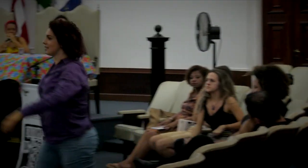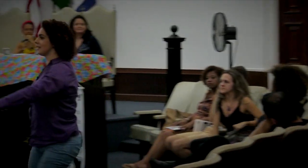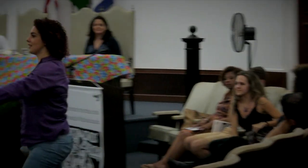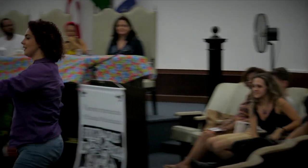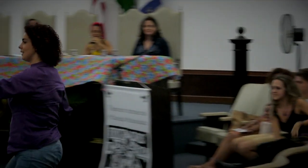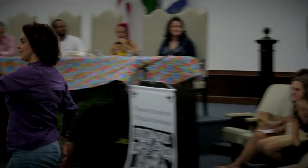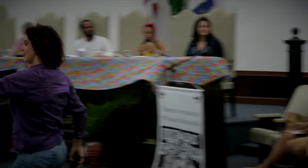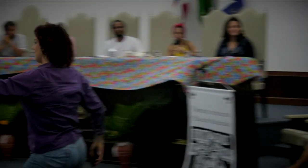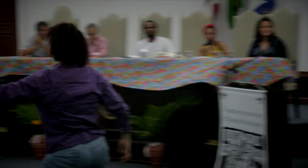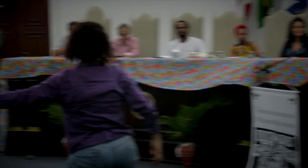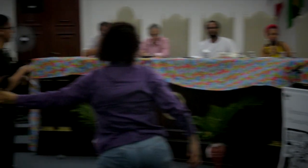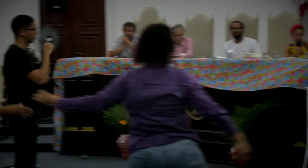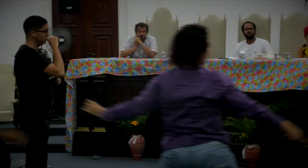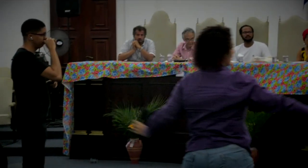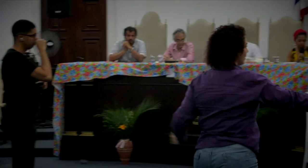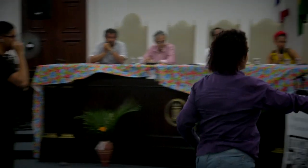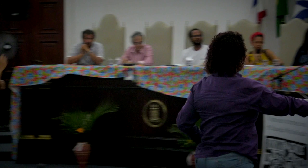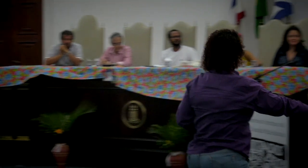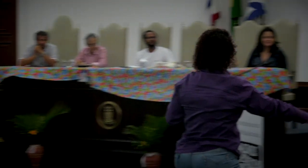Só aguardar que a Bianca...